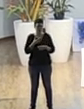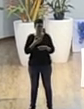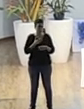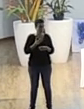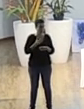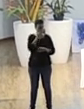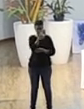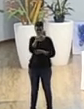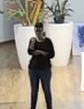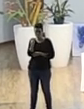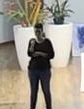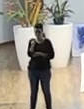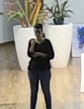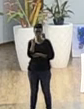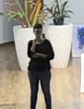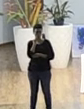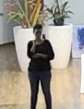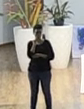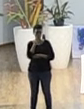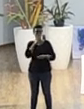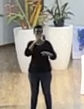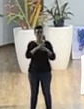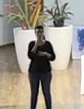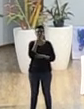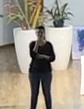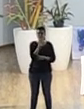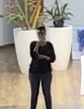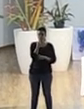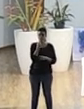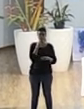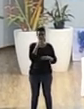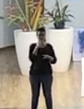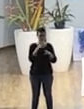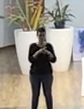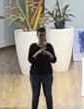a intervenir, por favor, al menos decir vuestro nombre y de dónde venís.